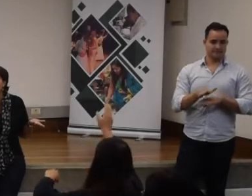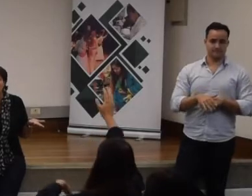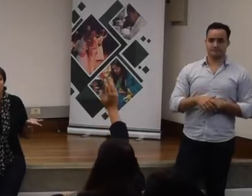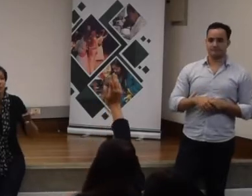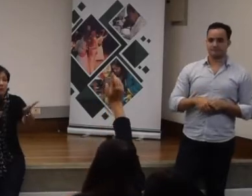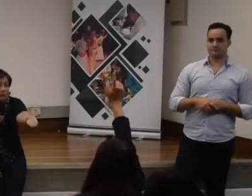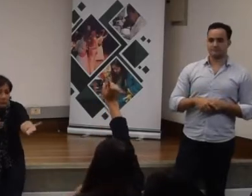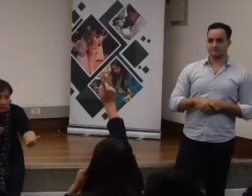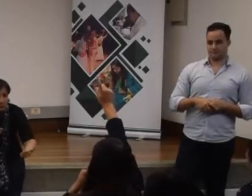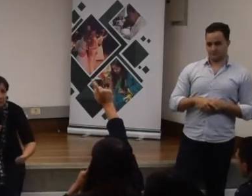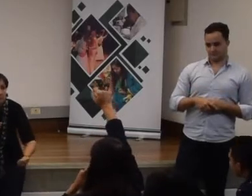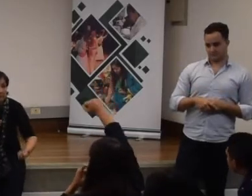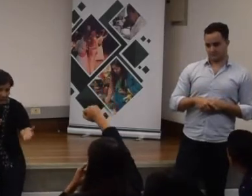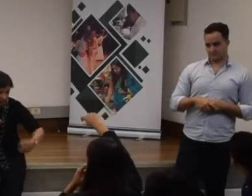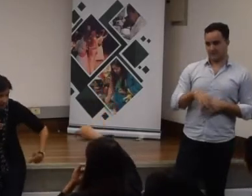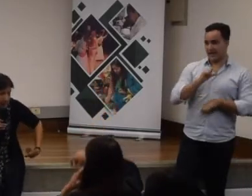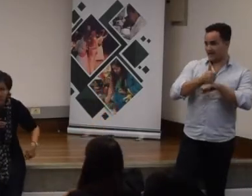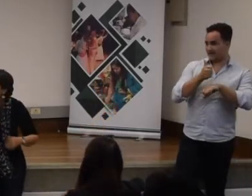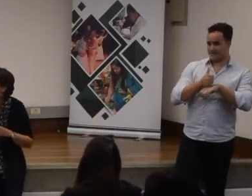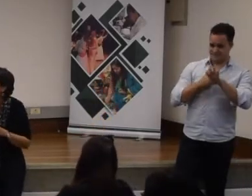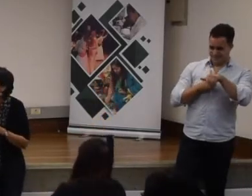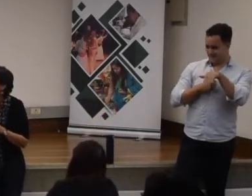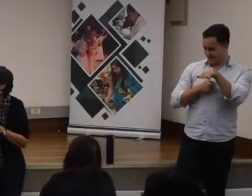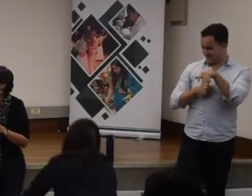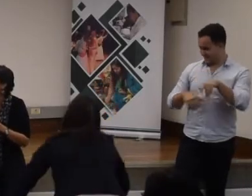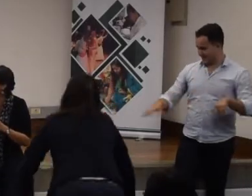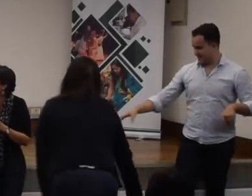cómo hacemos? Venga acá.